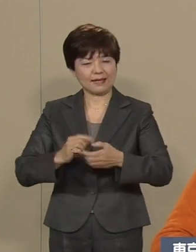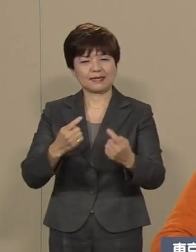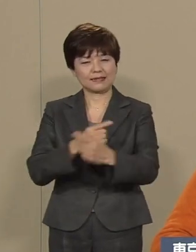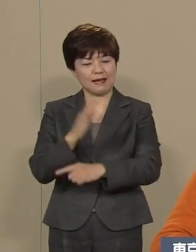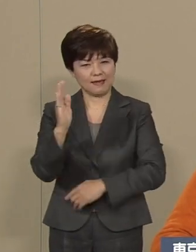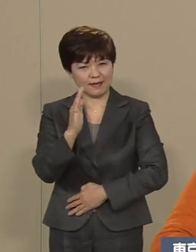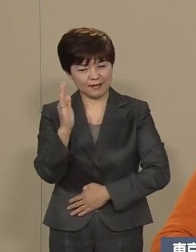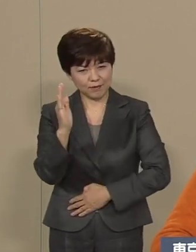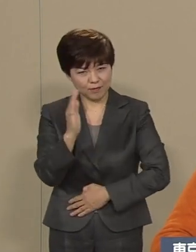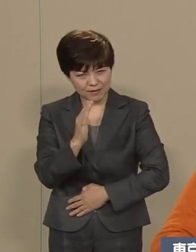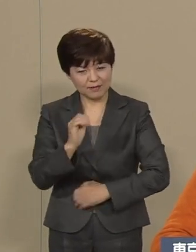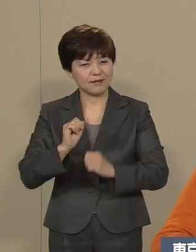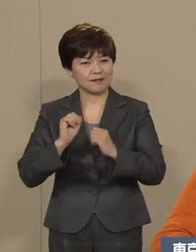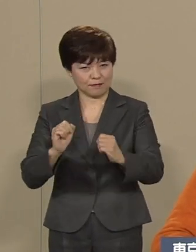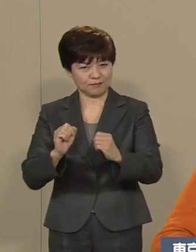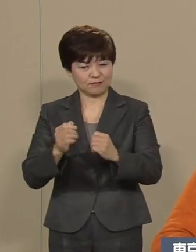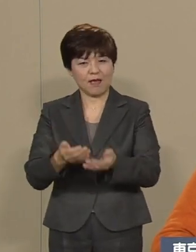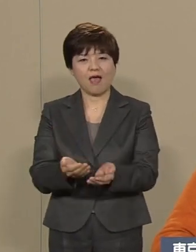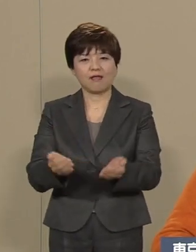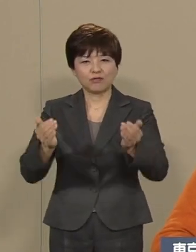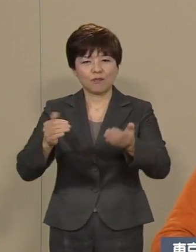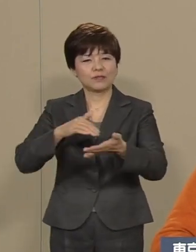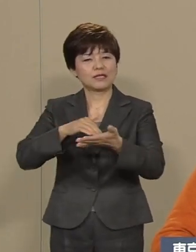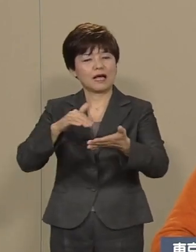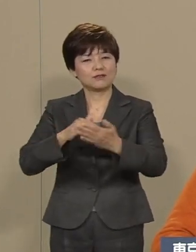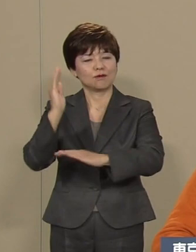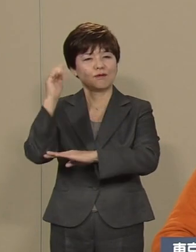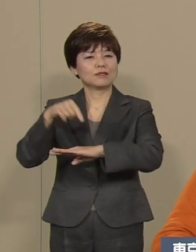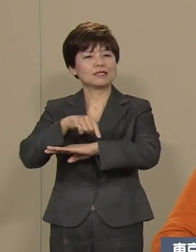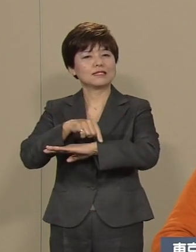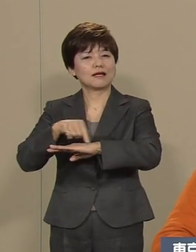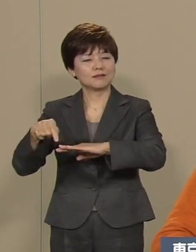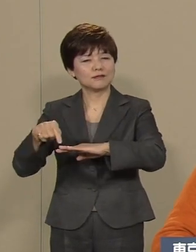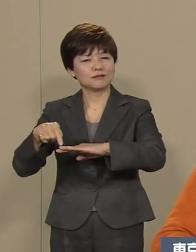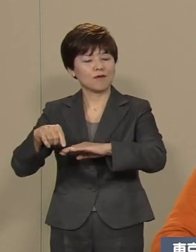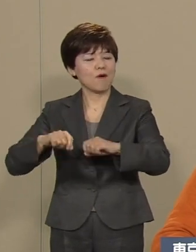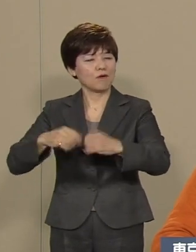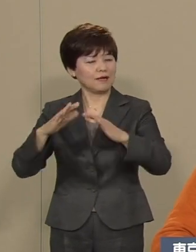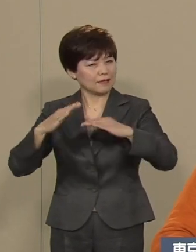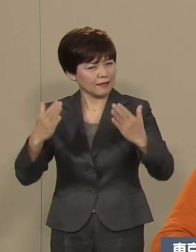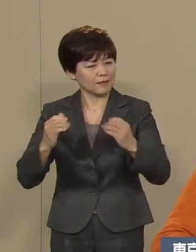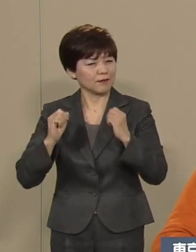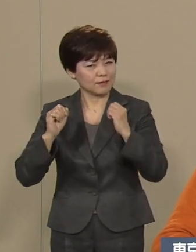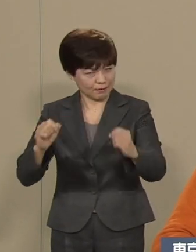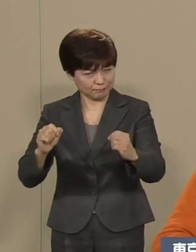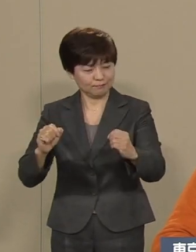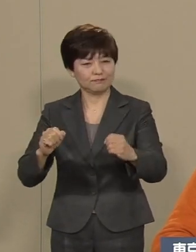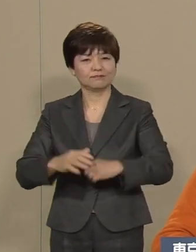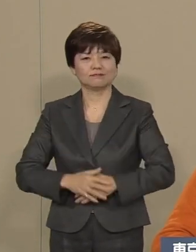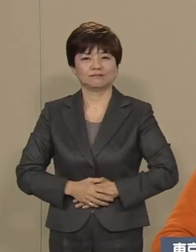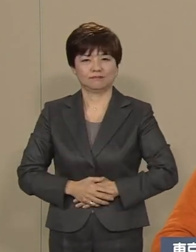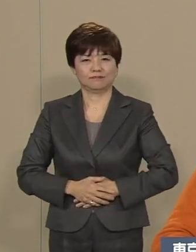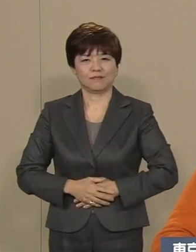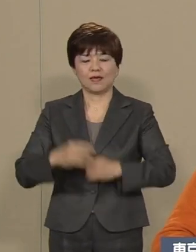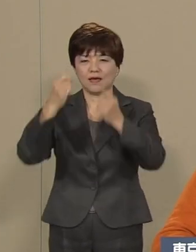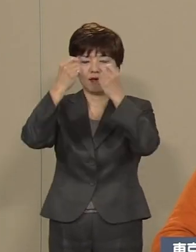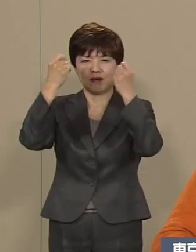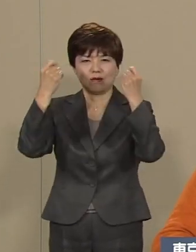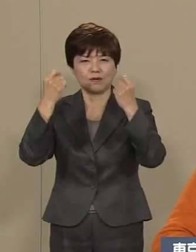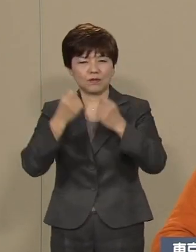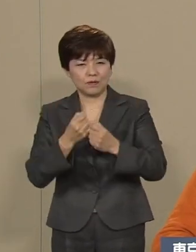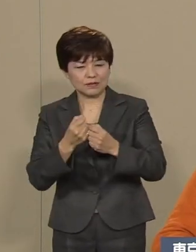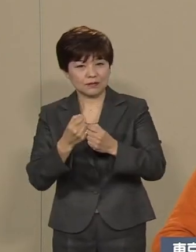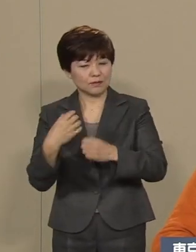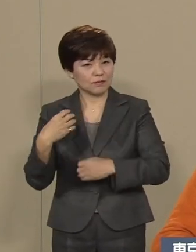しないとどんぶり感情政策がれ全て壊れてしまうのでこの所を許すと個人も大積だ